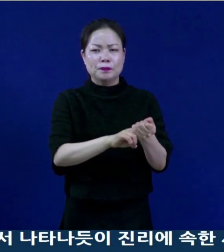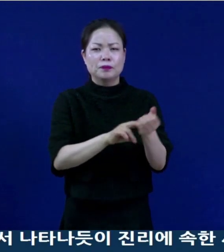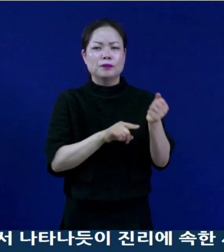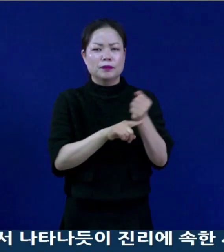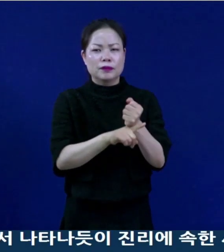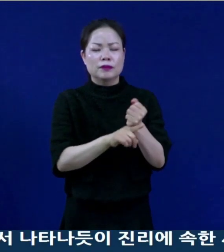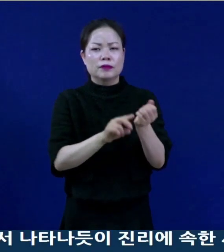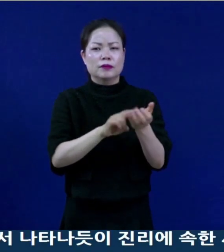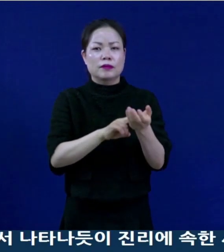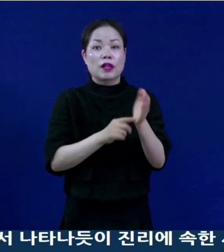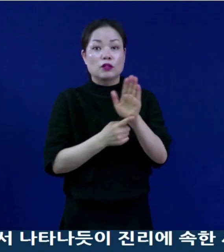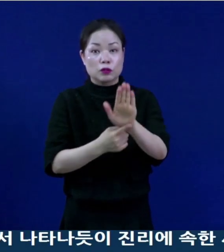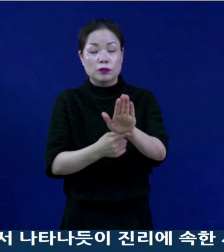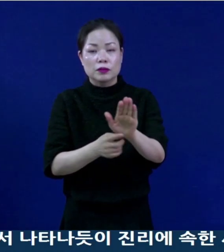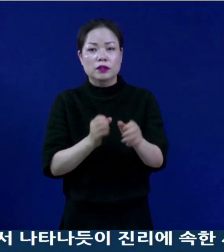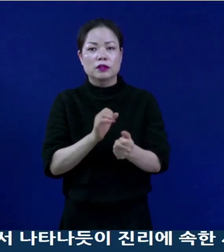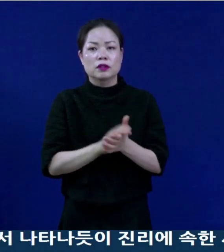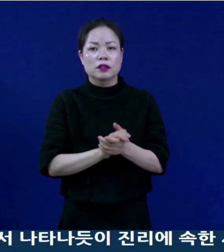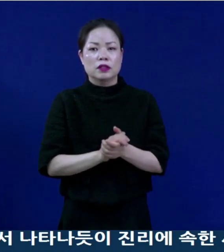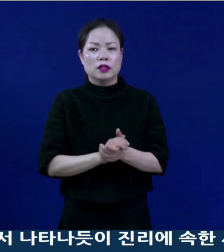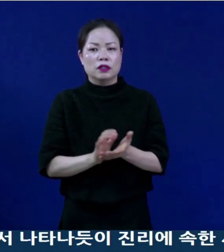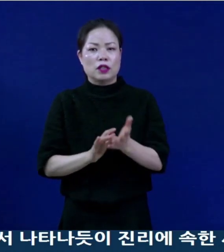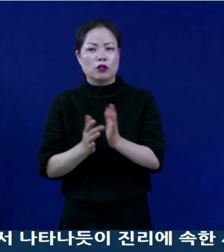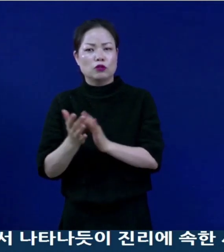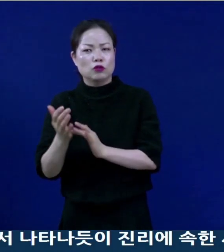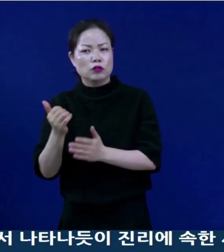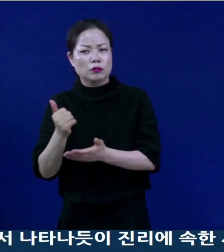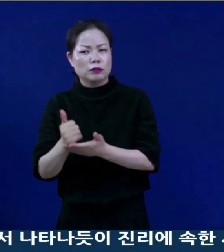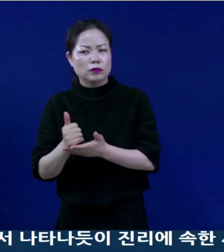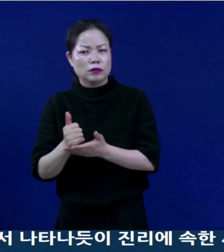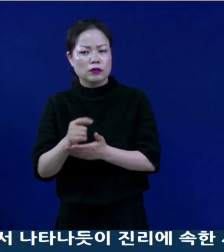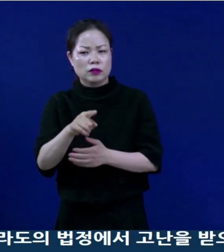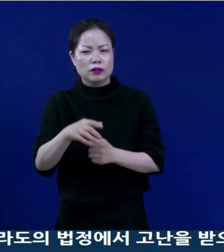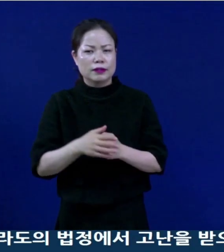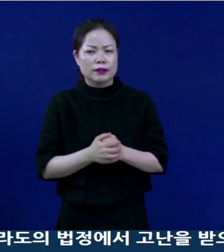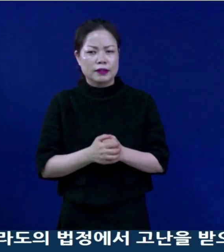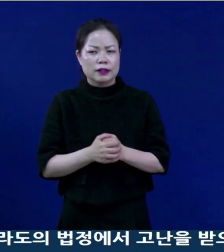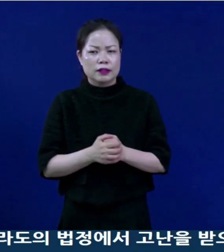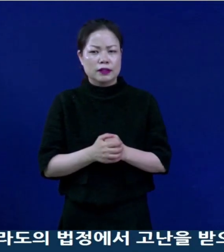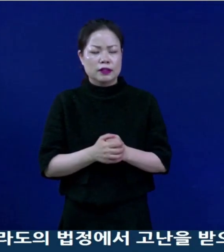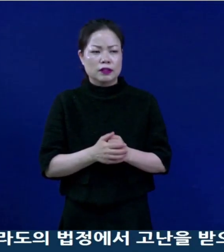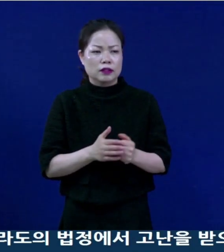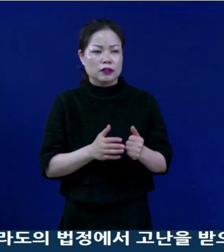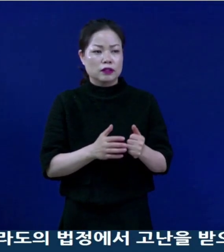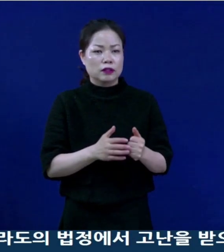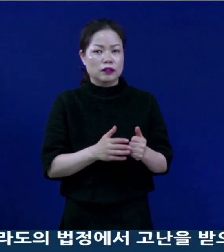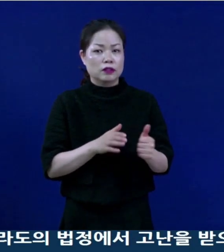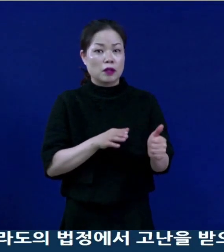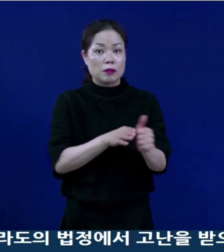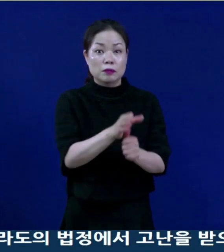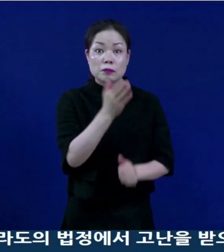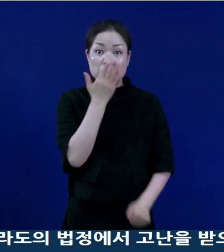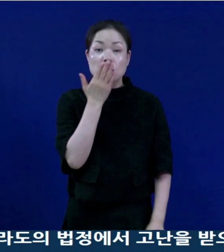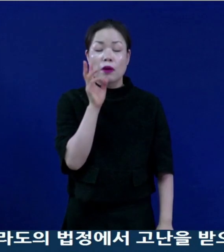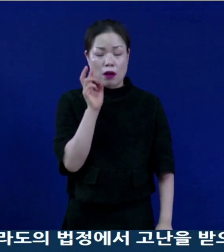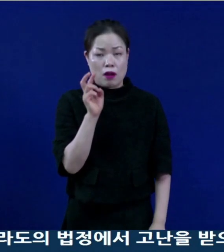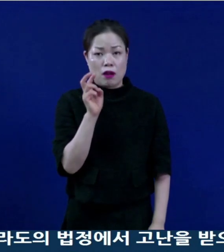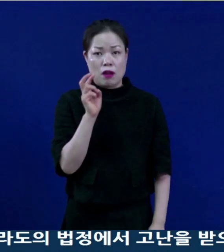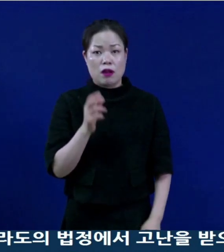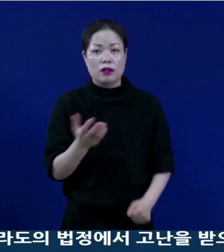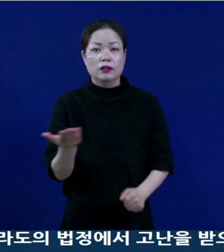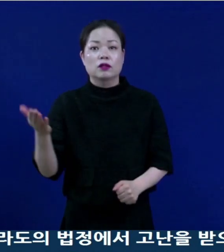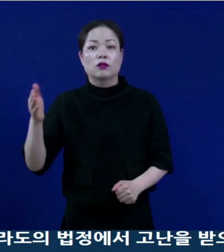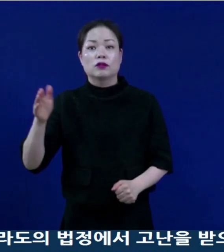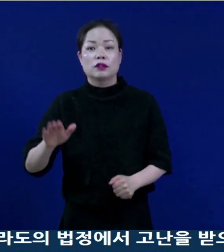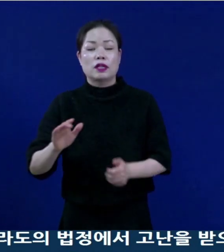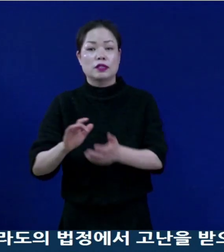듭니다. 빌라도의 법정에서 예수님이 빌라도를 무시하고 그저 바로 처형당할 수도 있었을 것 같습니다.